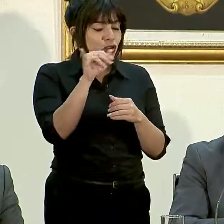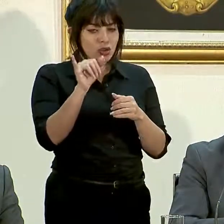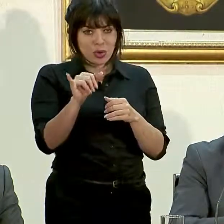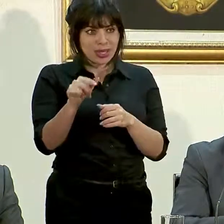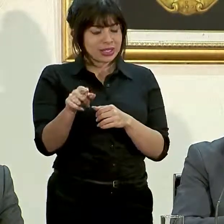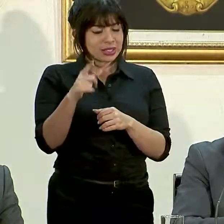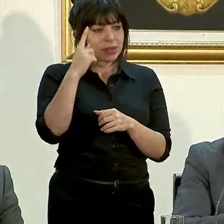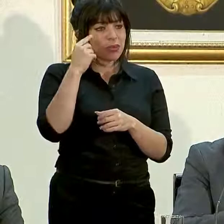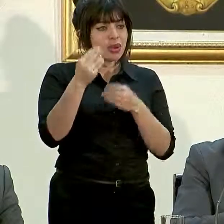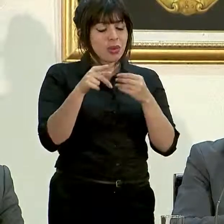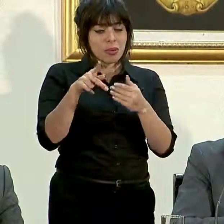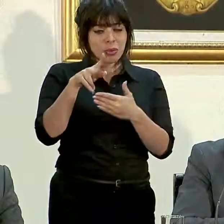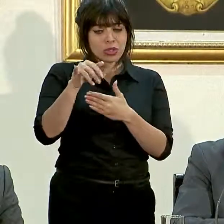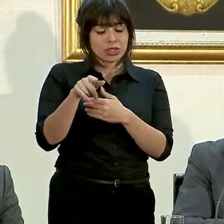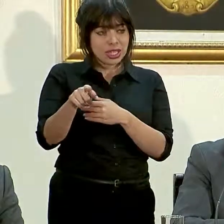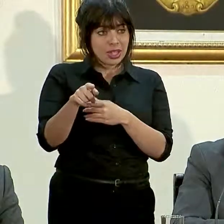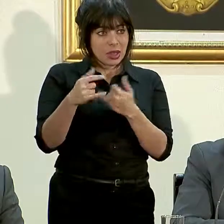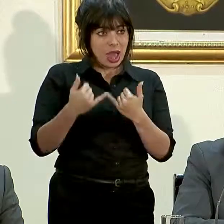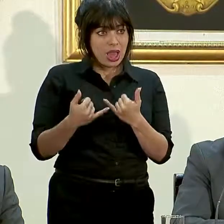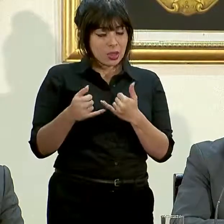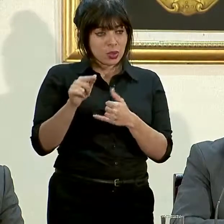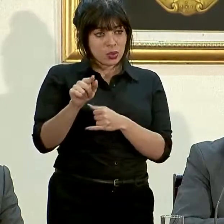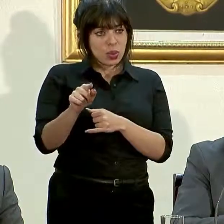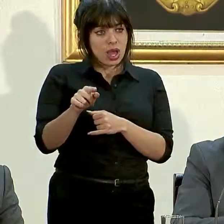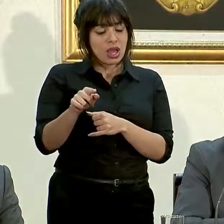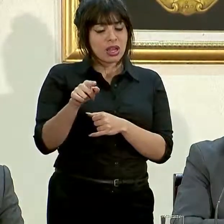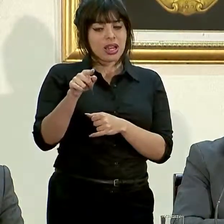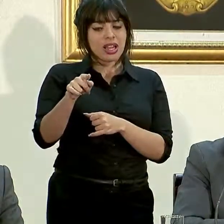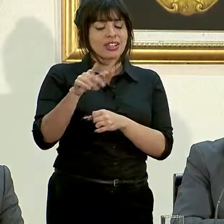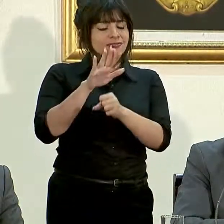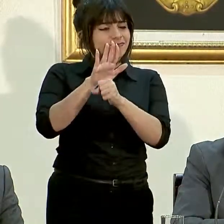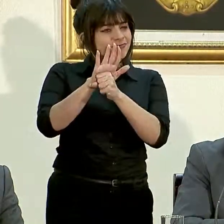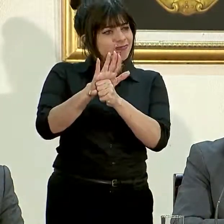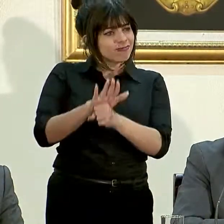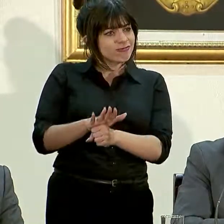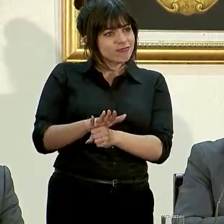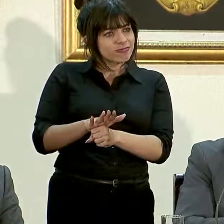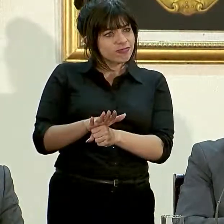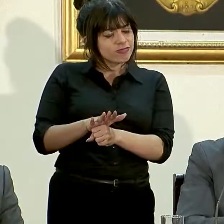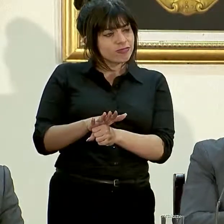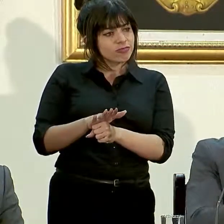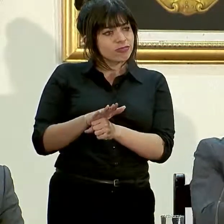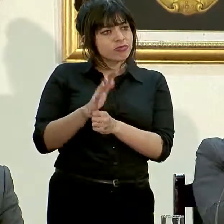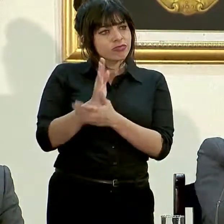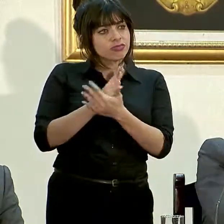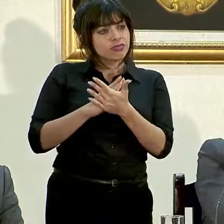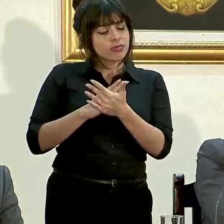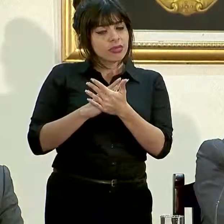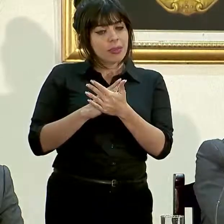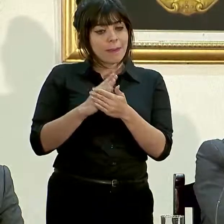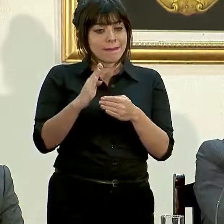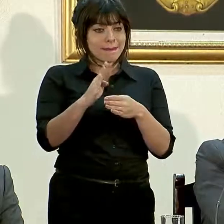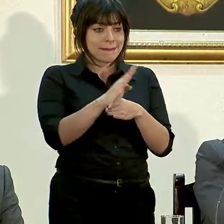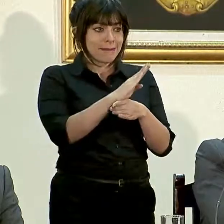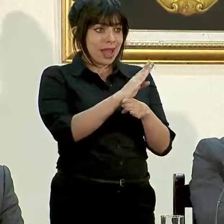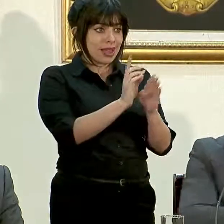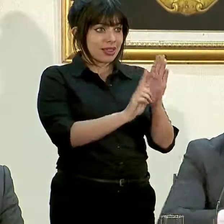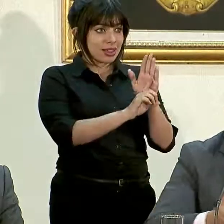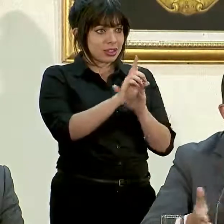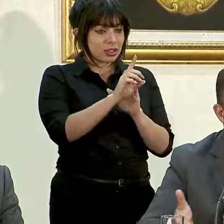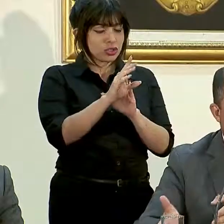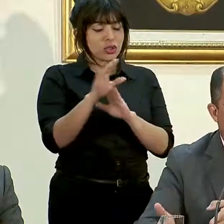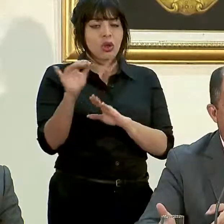porque lo que hace ese proyecto en los términos actuales es socavar tanto la banca de